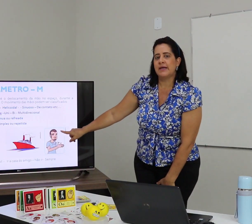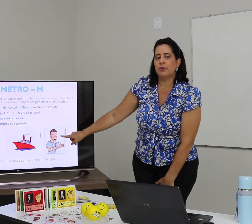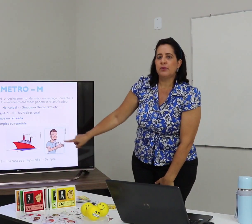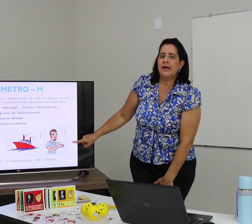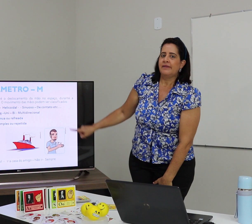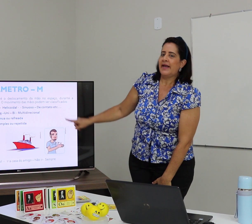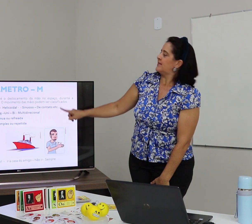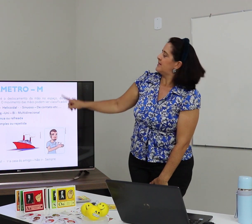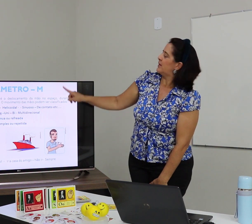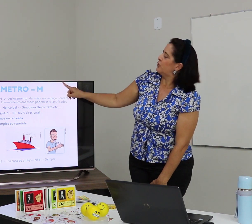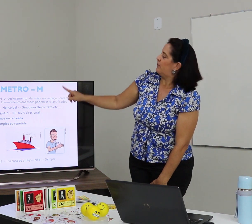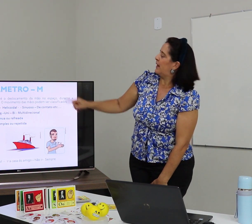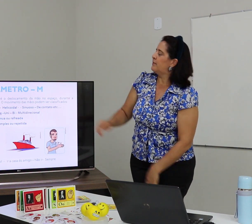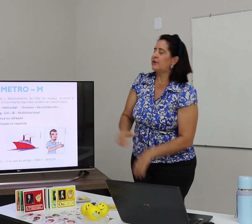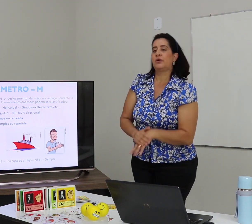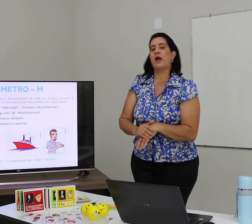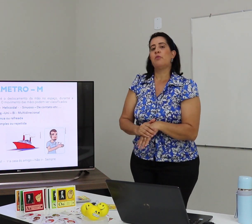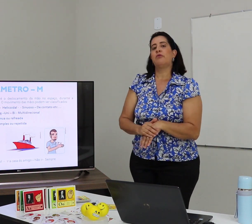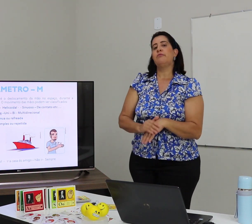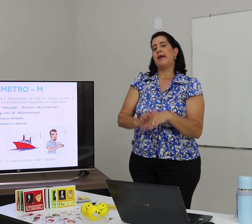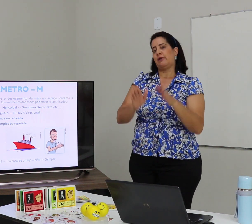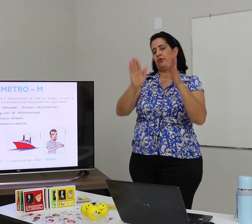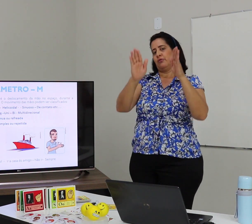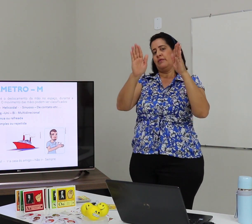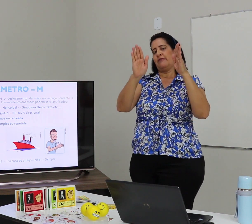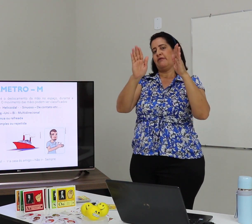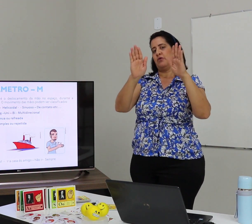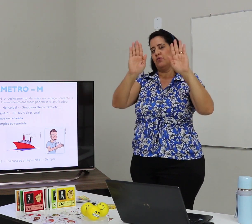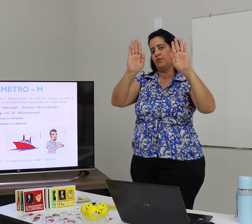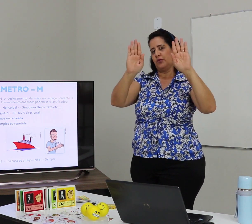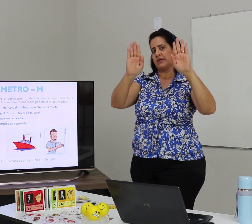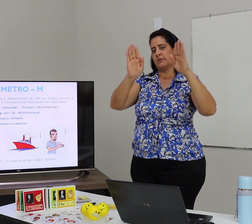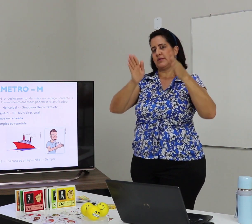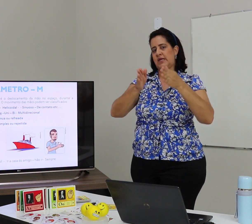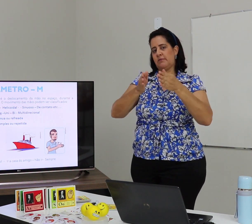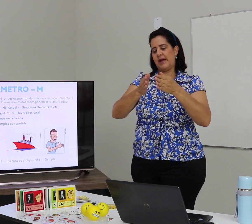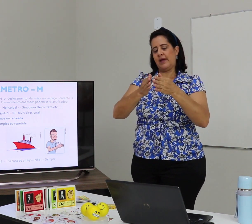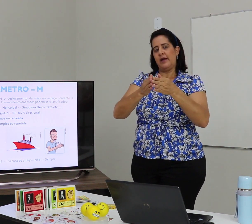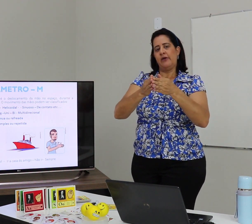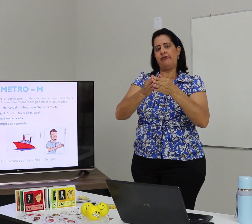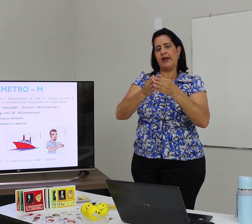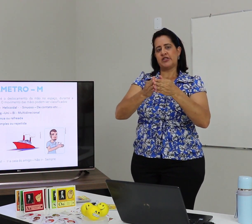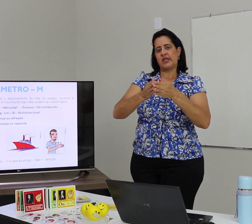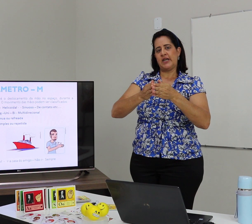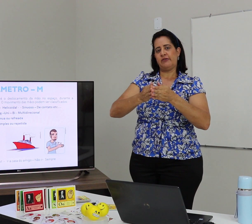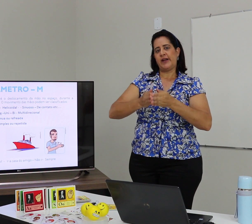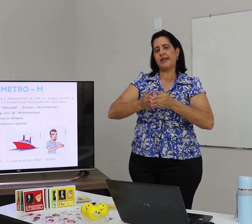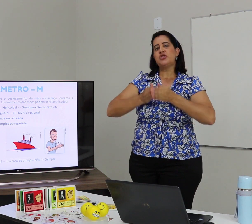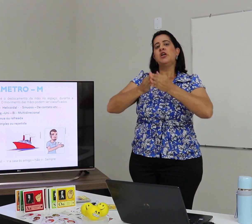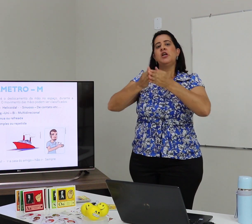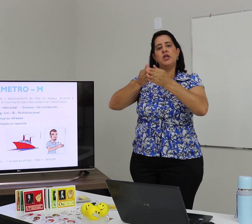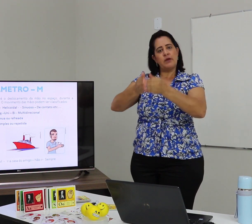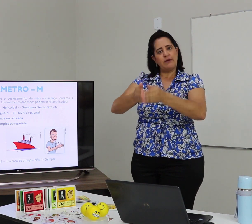exemplo desse segundo parâmetro, que é o movimento. Navio, duas mãozinhas em B, fecha aqui na frente e o